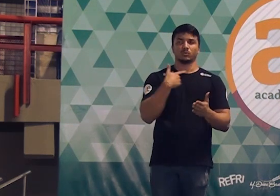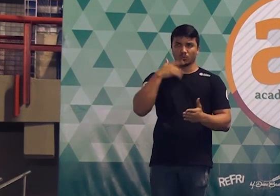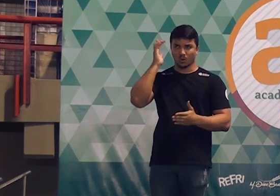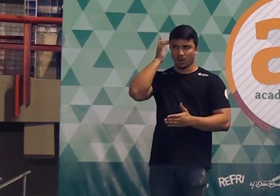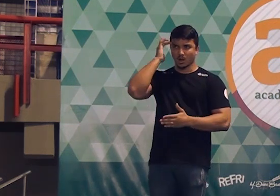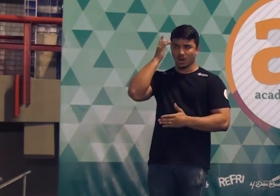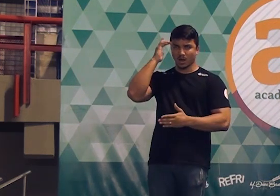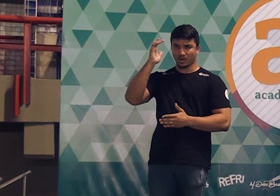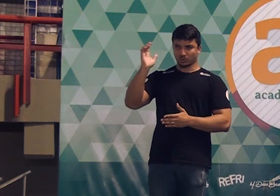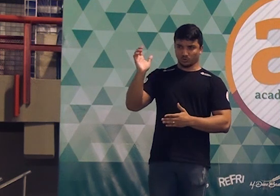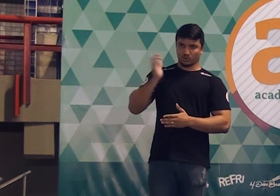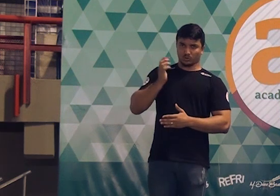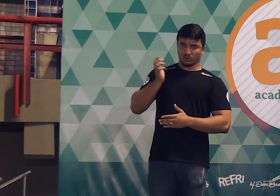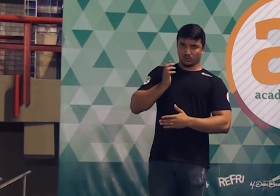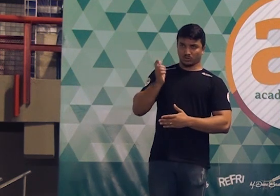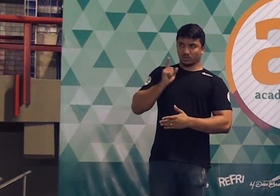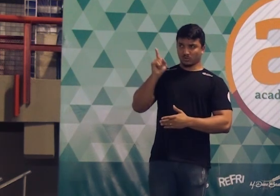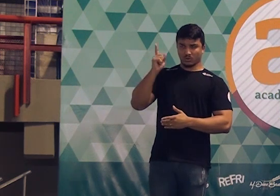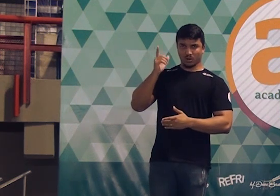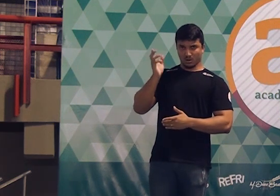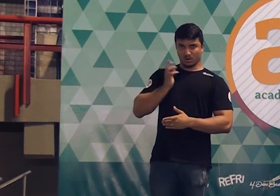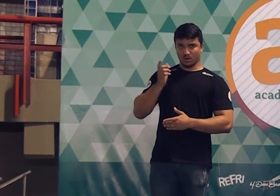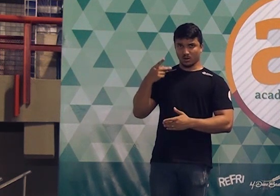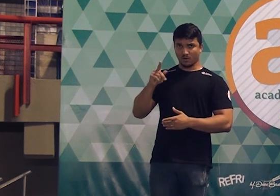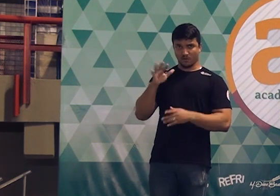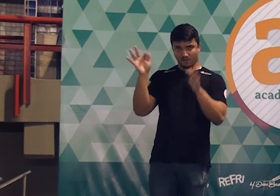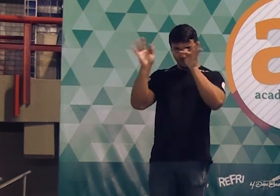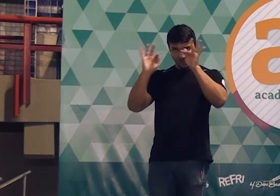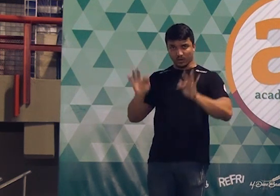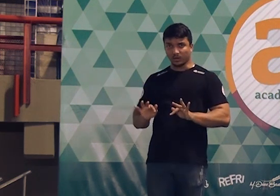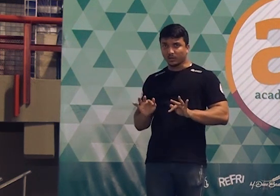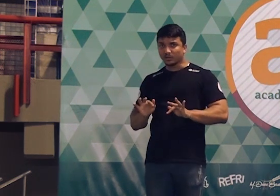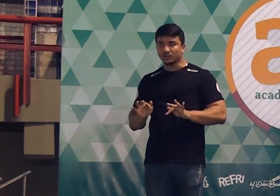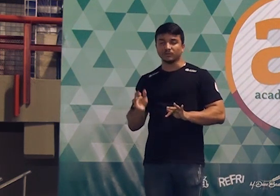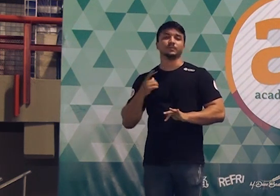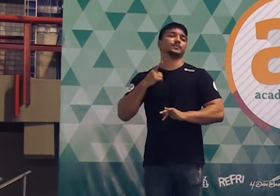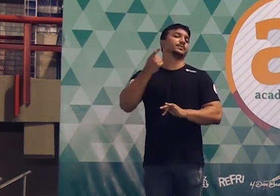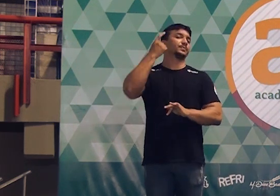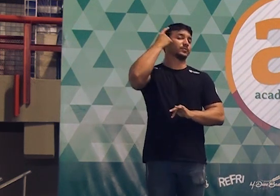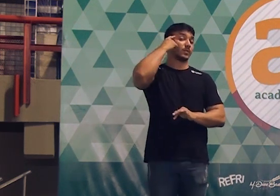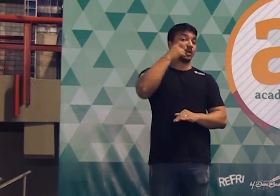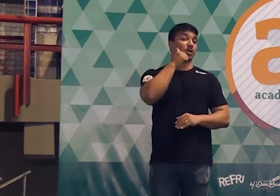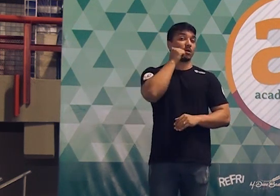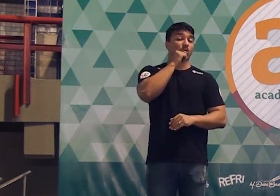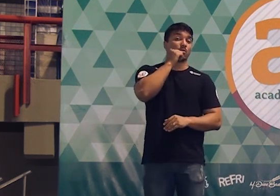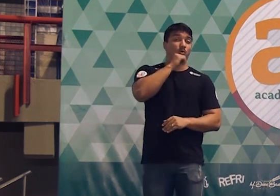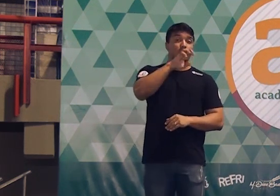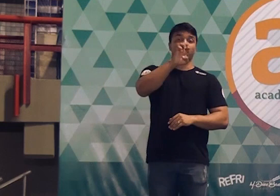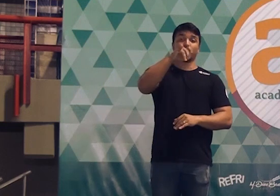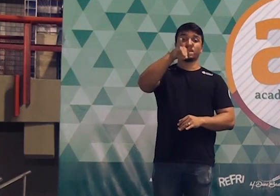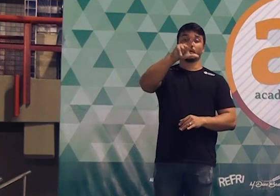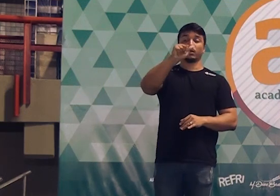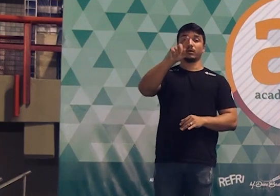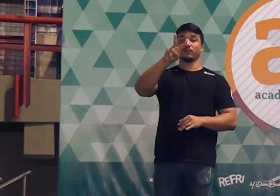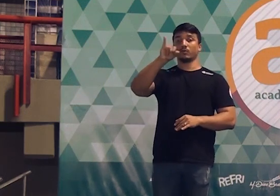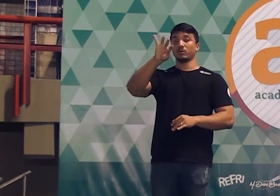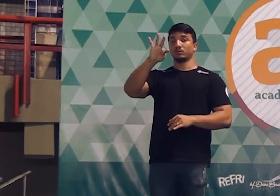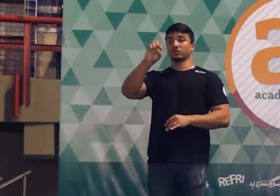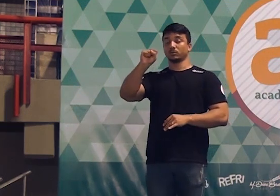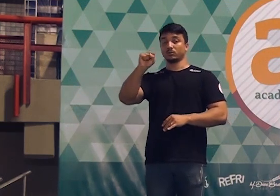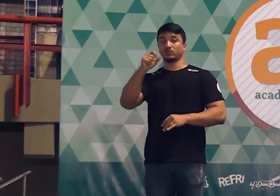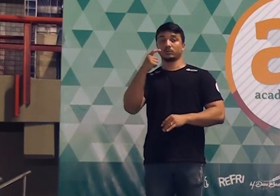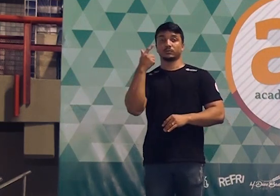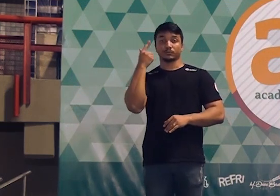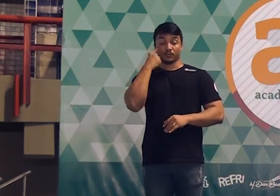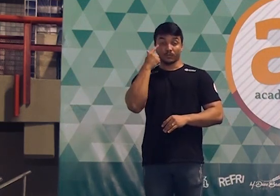acha que a elite brasileira ficou feliz com essa abolição? Segundo Emília Viotti da Costa, que é uma das maiores